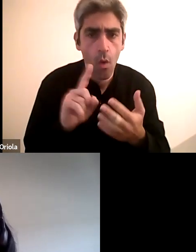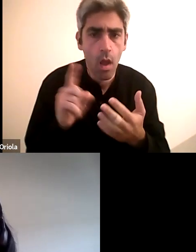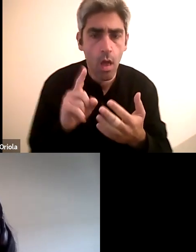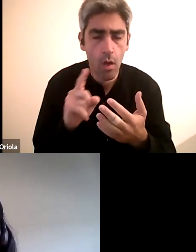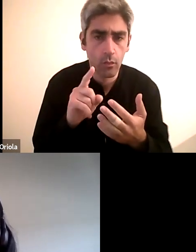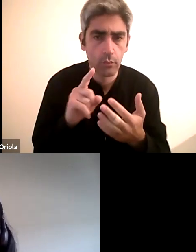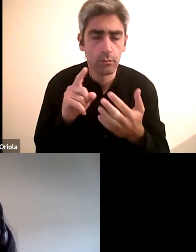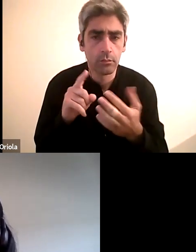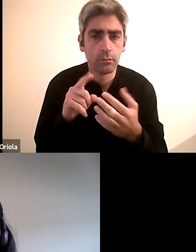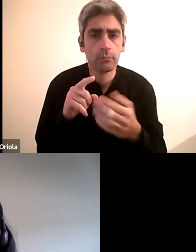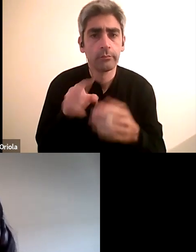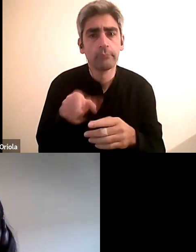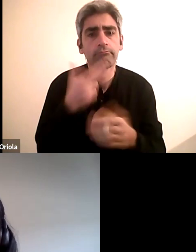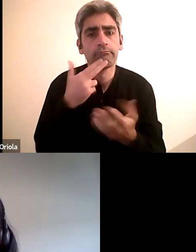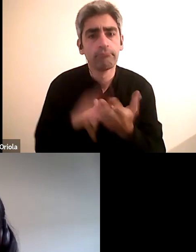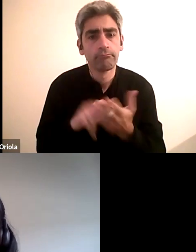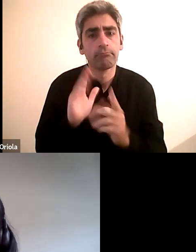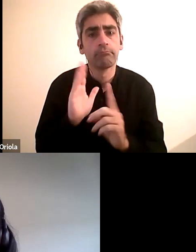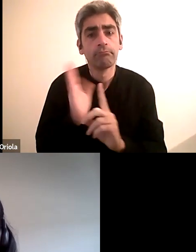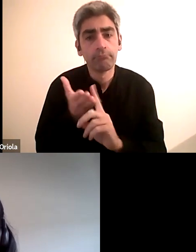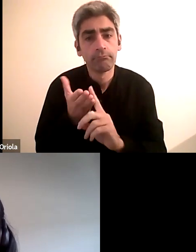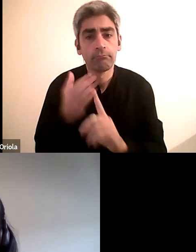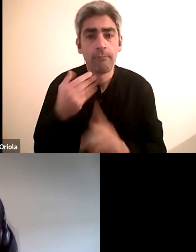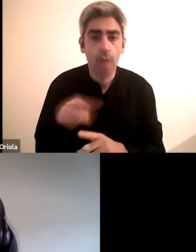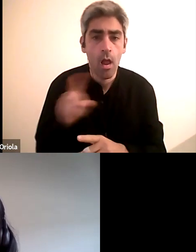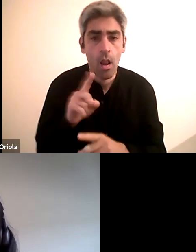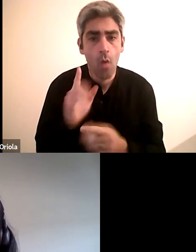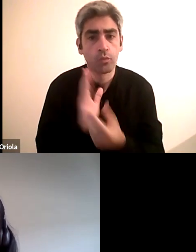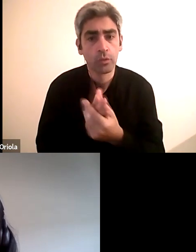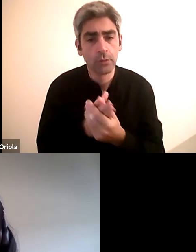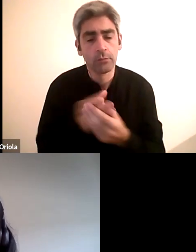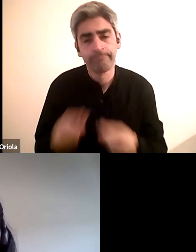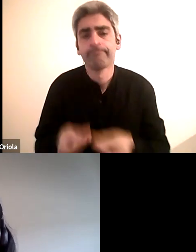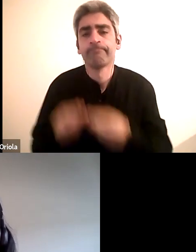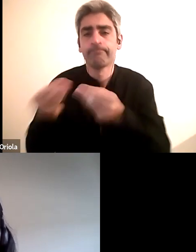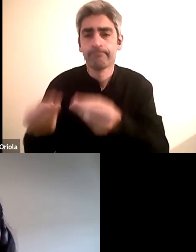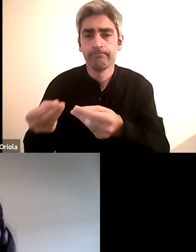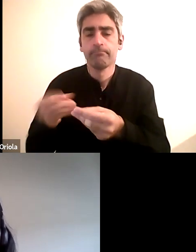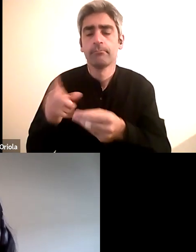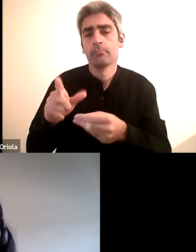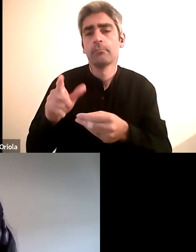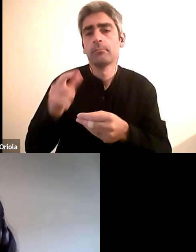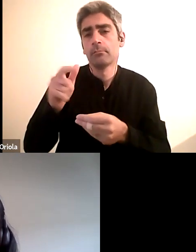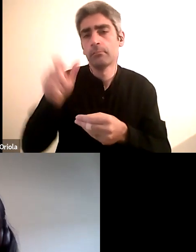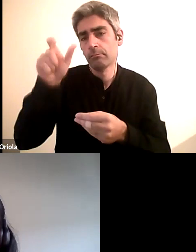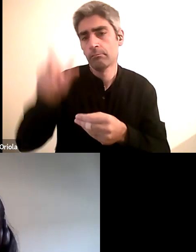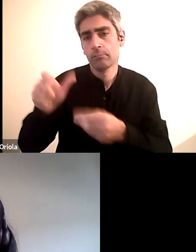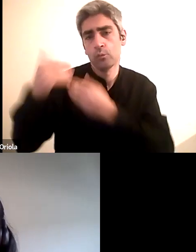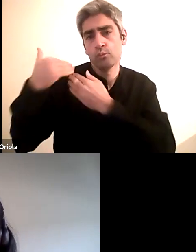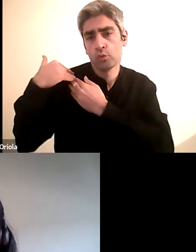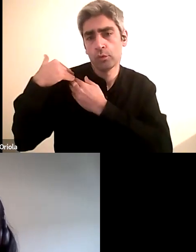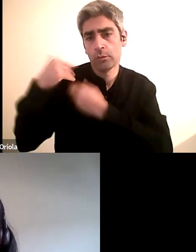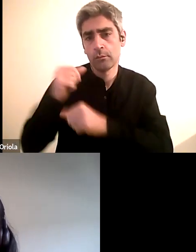havendo ou não lugar à aplicação de uma contraordenação, esses resultados são transmitidos ao responsável